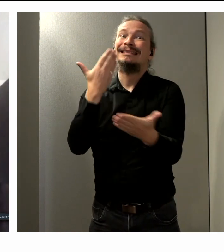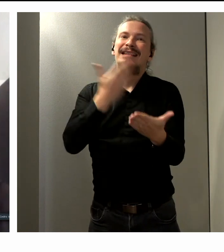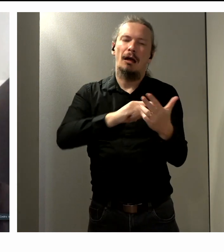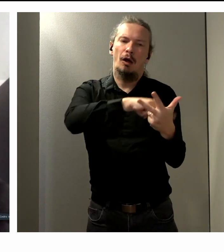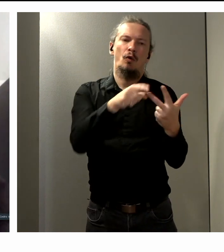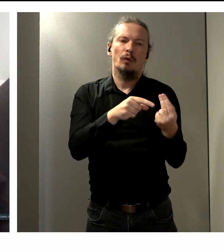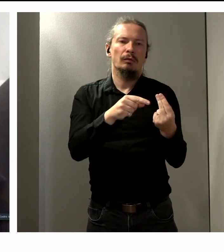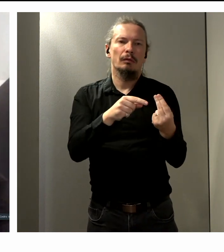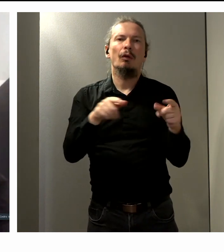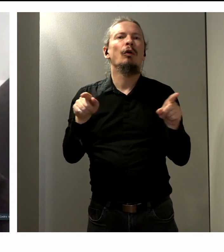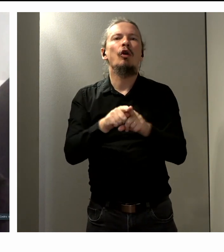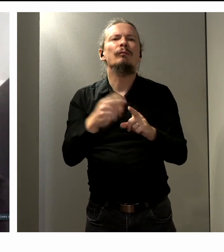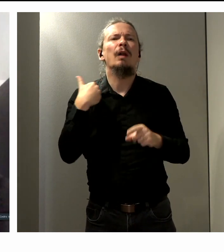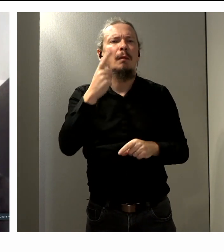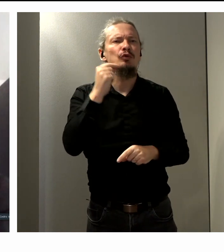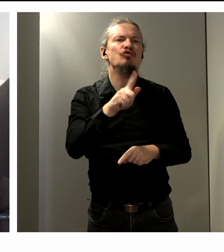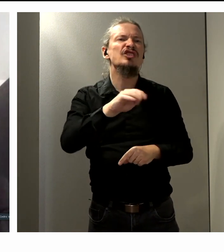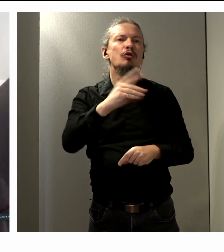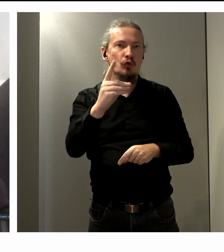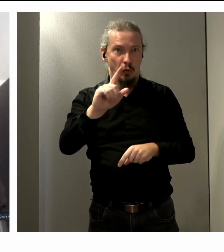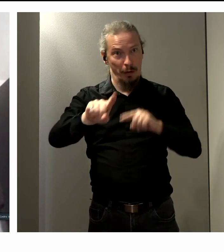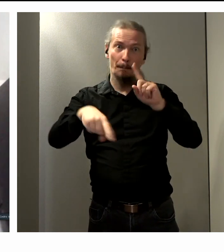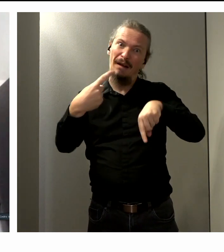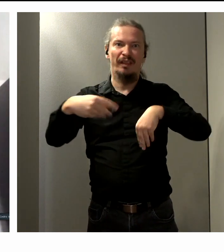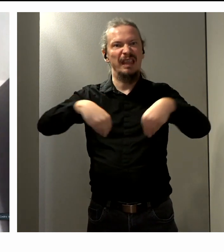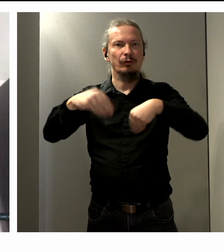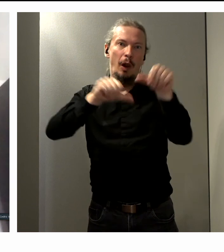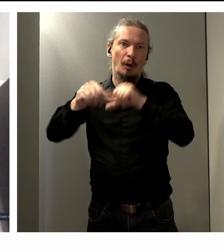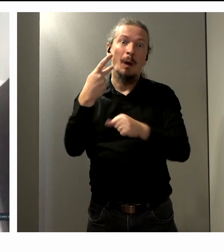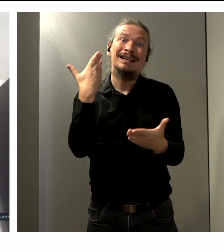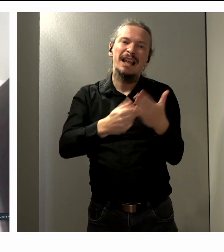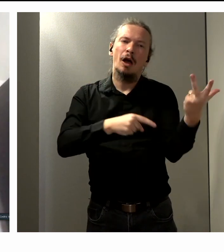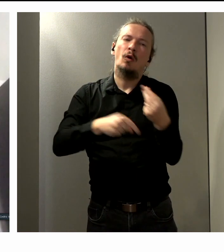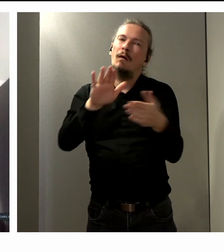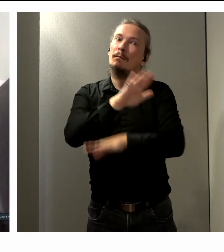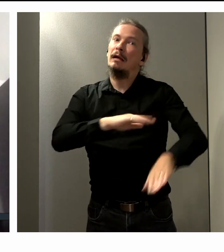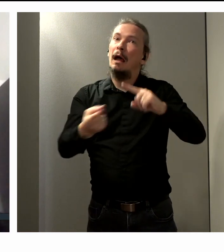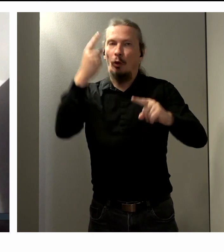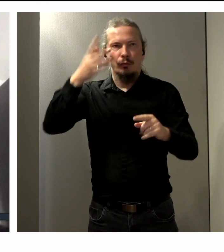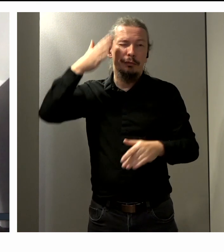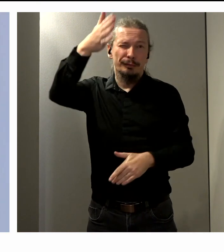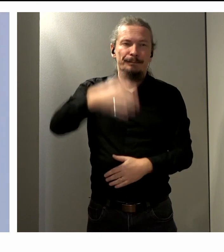handicap, de la même façon que Emmanuel Giroux, que j'évoquais, qui était directeur de son laboratoire, me semblent fondamentaux pour la suite.